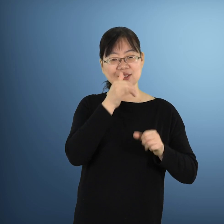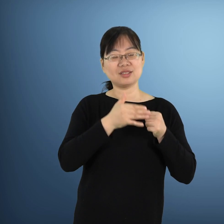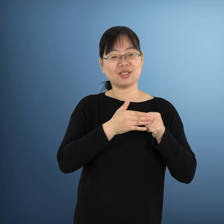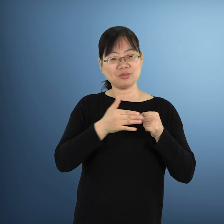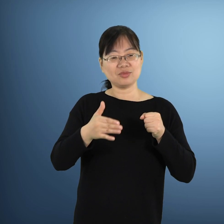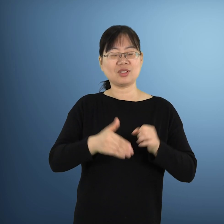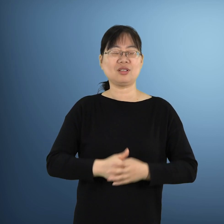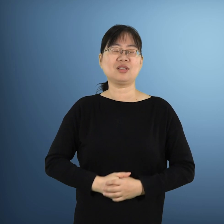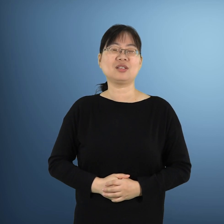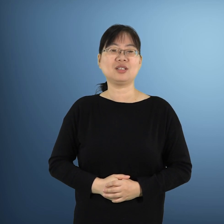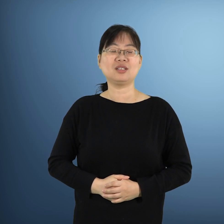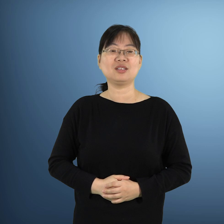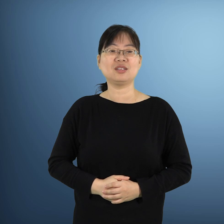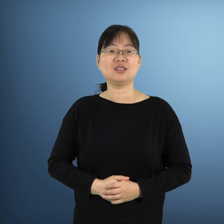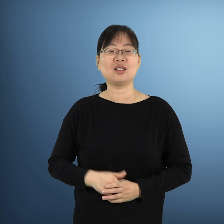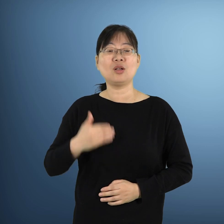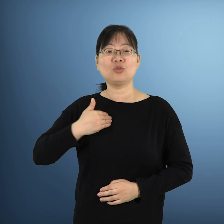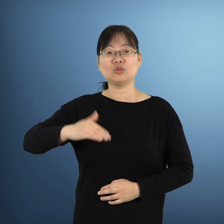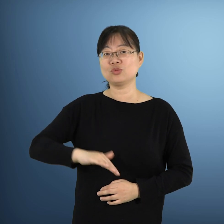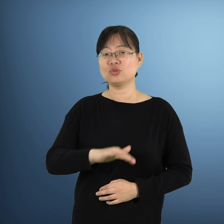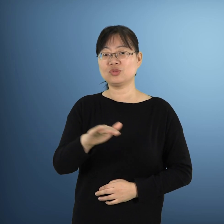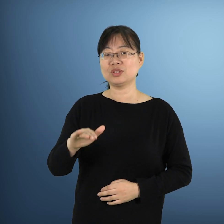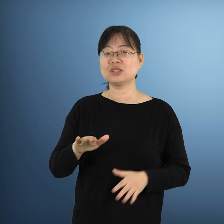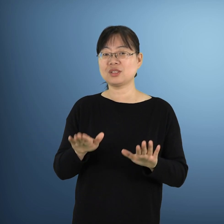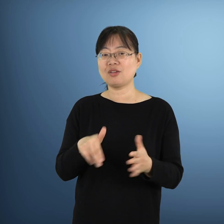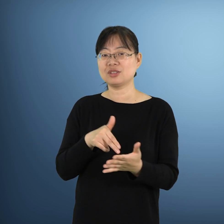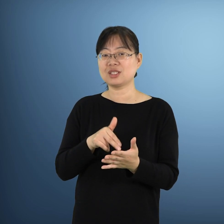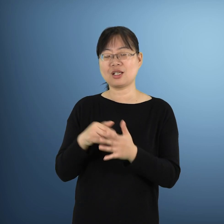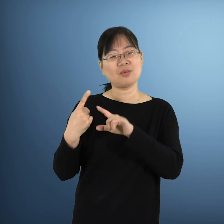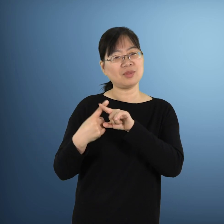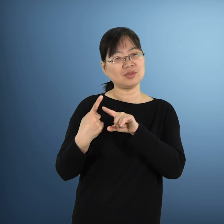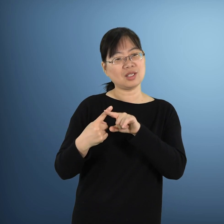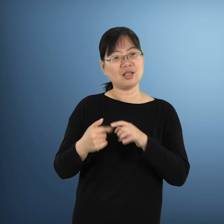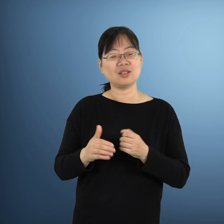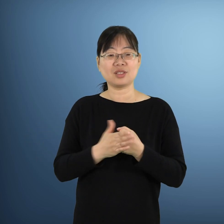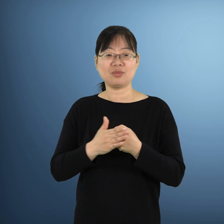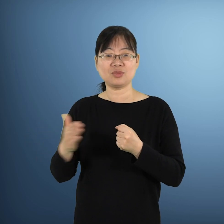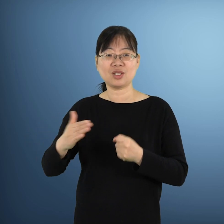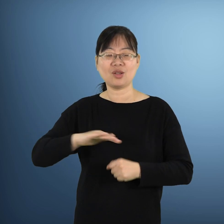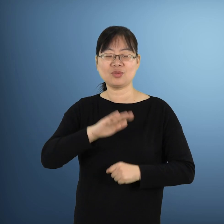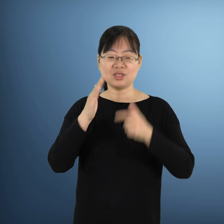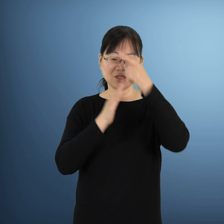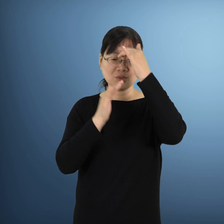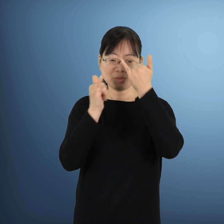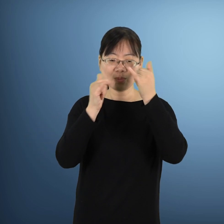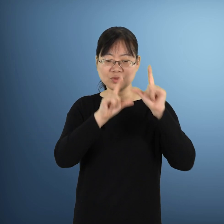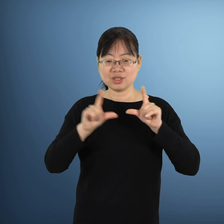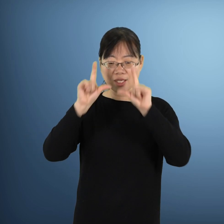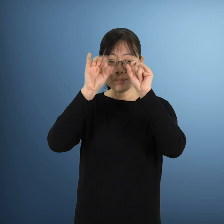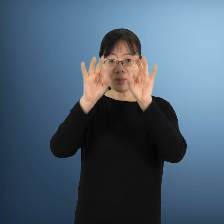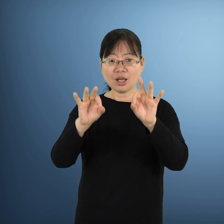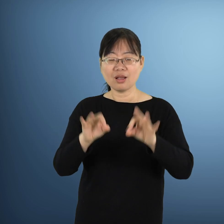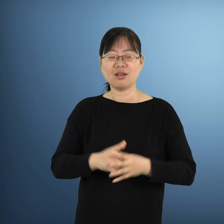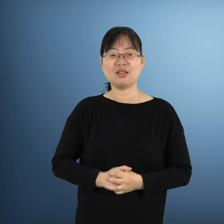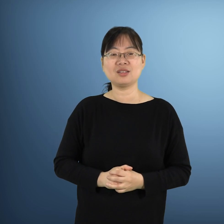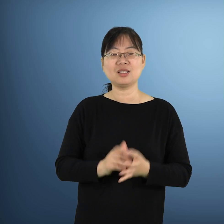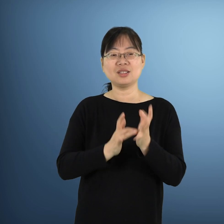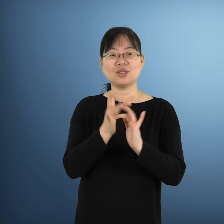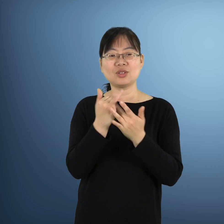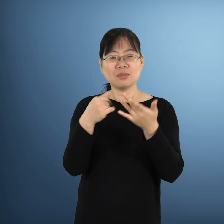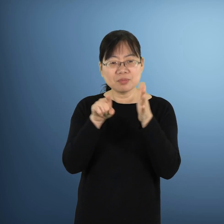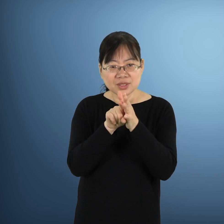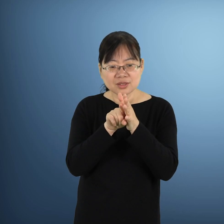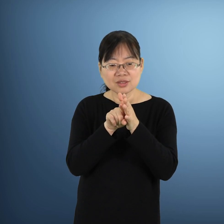말이에요. 이게 우리의 현실이에요. 그래서 우리 성도의 삶이